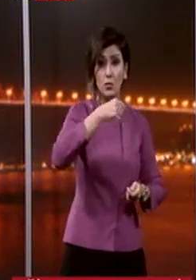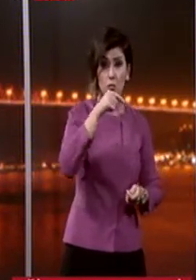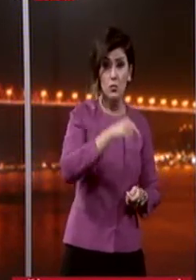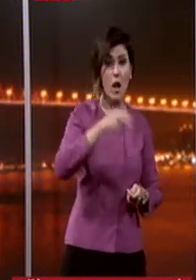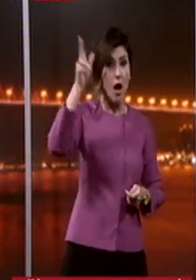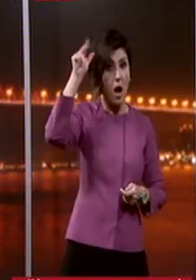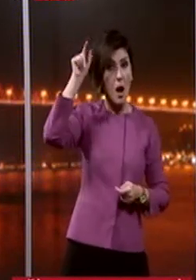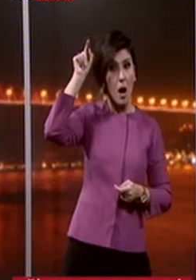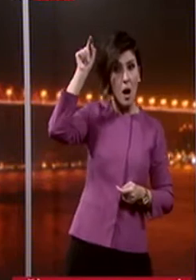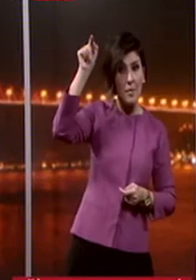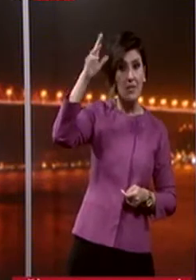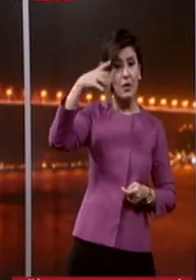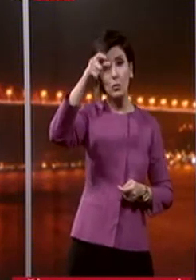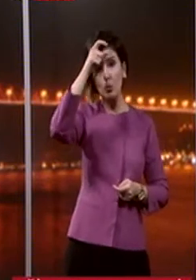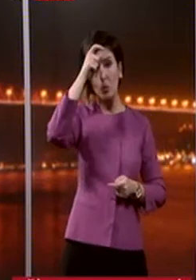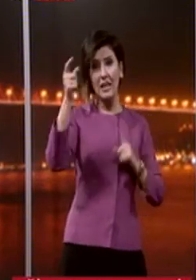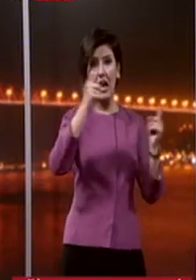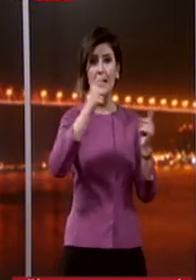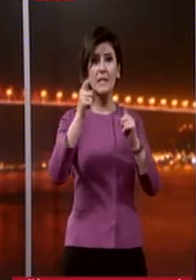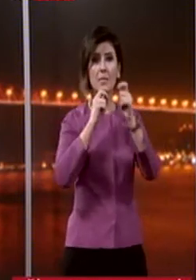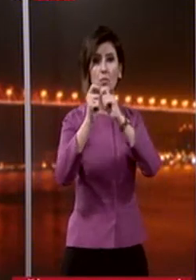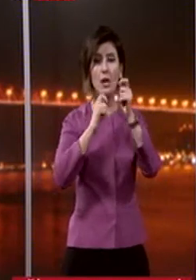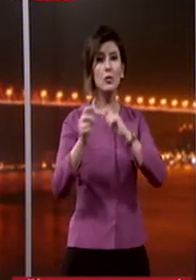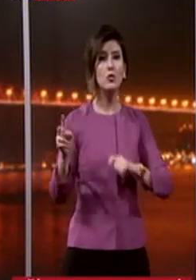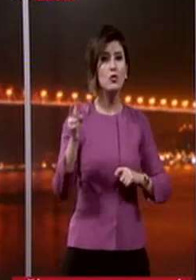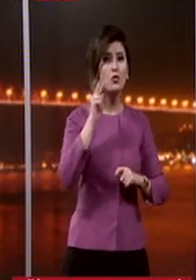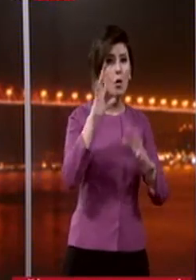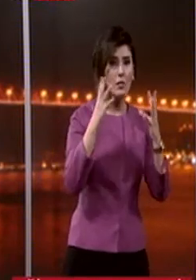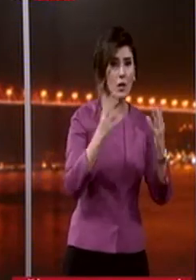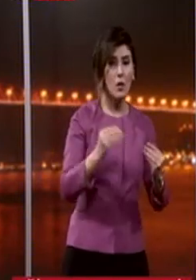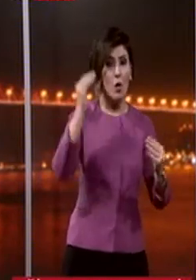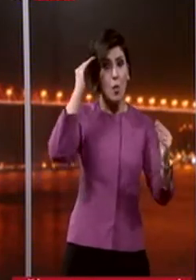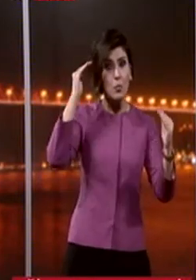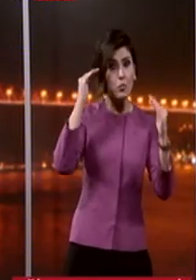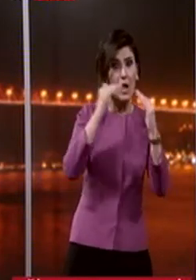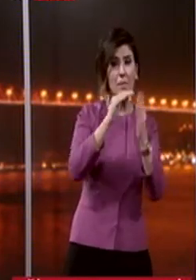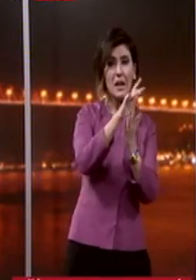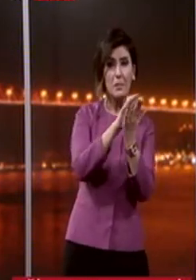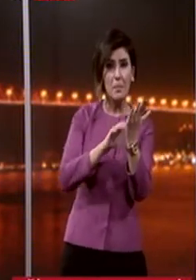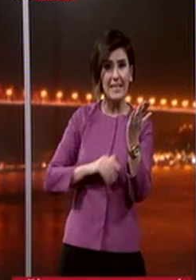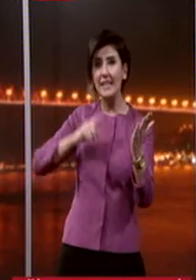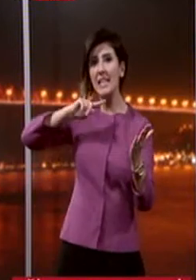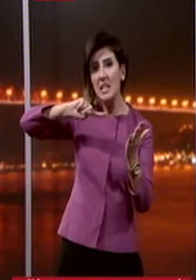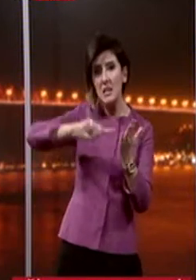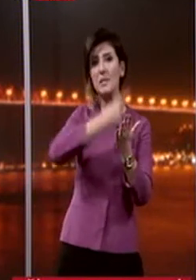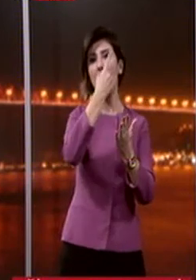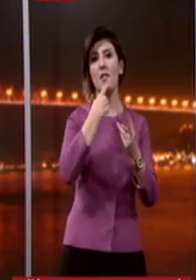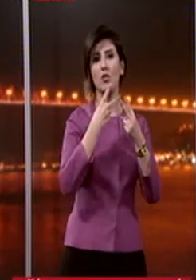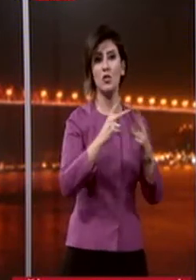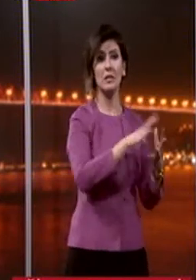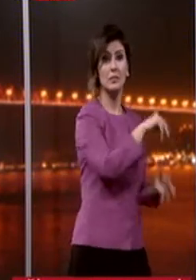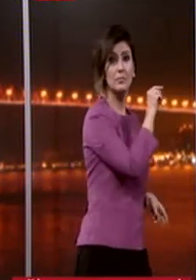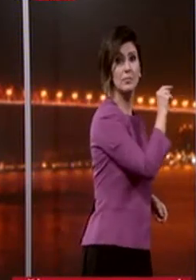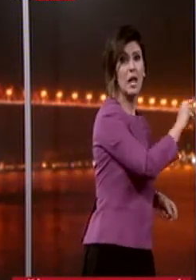Bilgiç, Amerika Birleşik Devletleri ile Türkiye arasındaki müzakerelerin sonlandığını, mutabakat metninin imzalanacağını açıkladı.